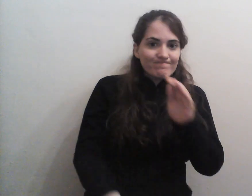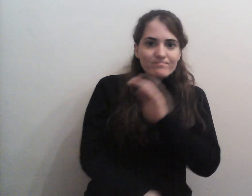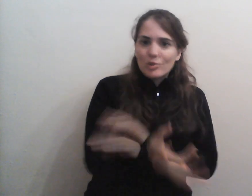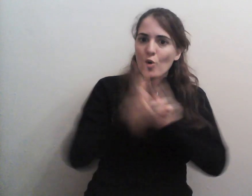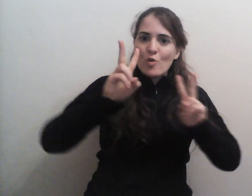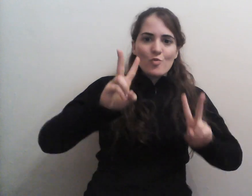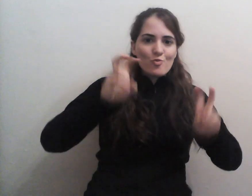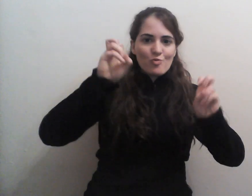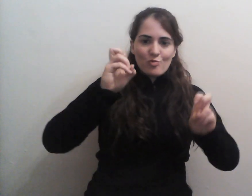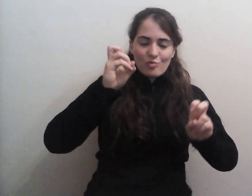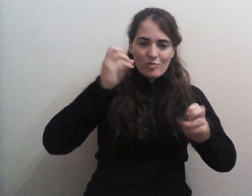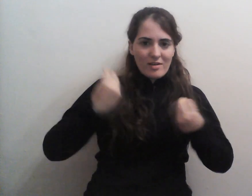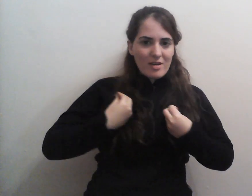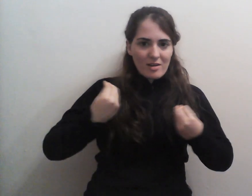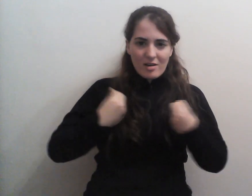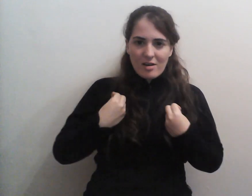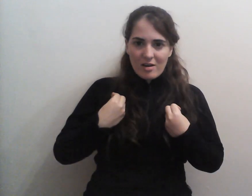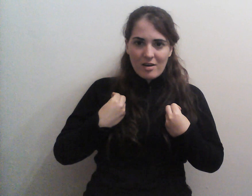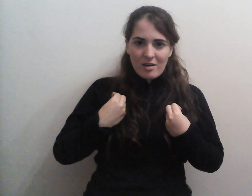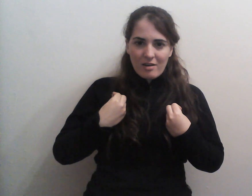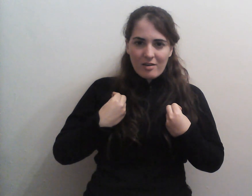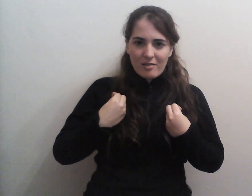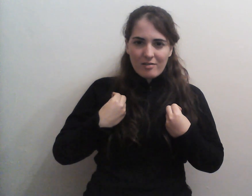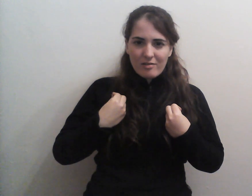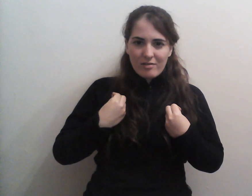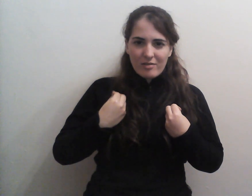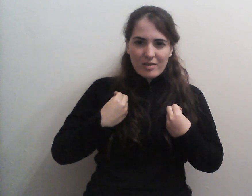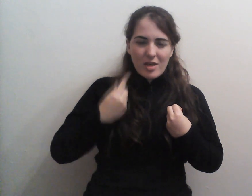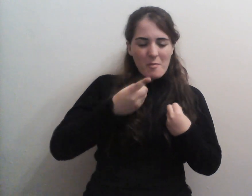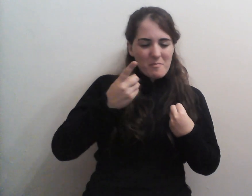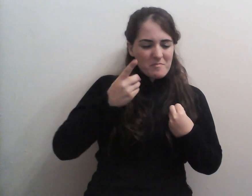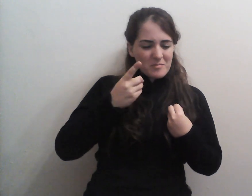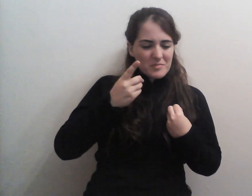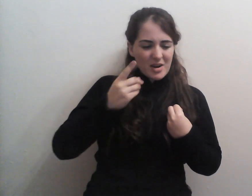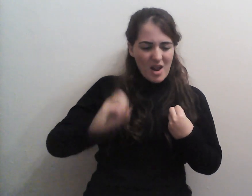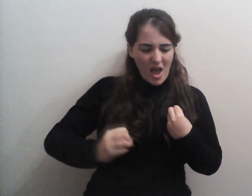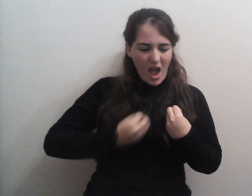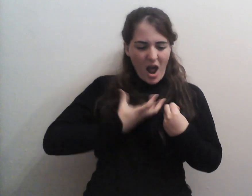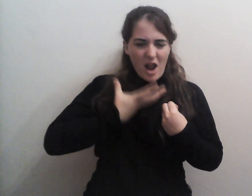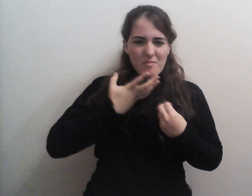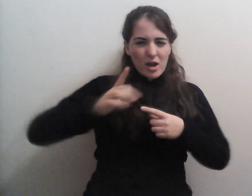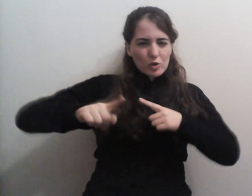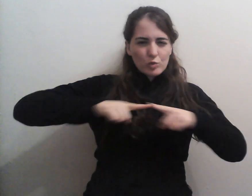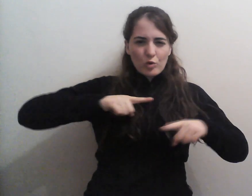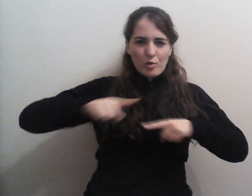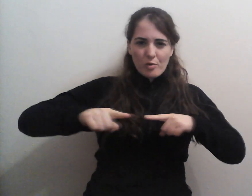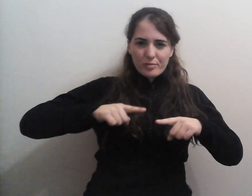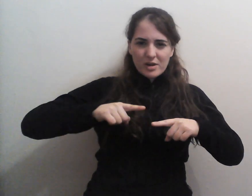cual gobierna la disposición de su alma. Es una obra secreta, inescrutable de Dios,